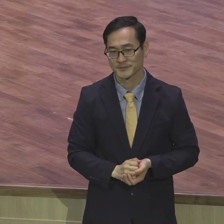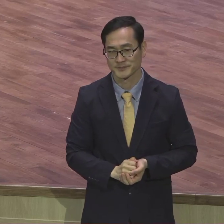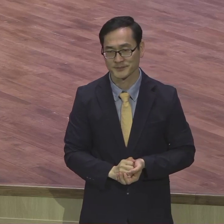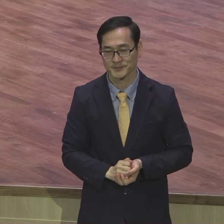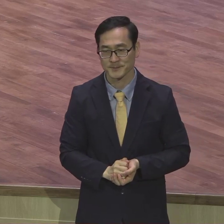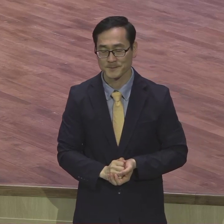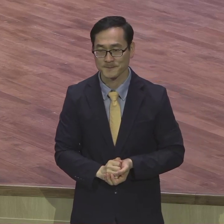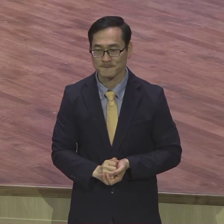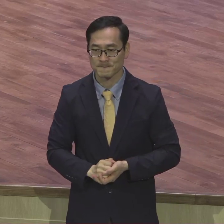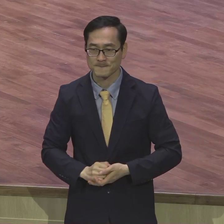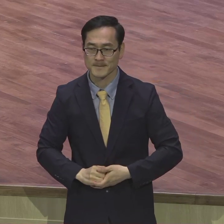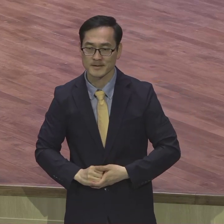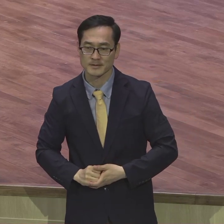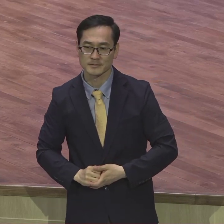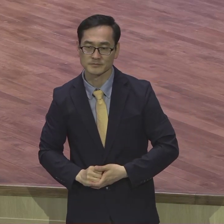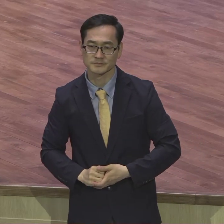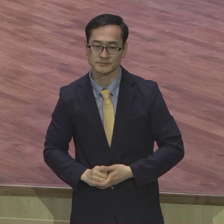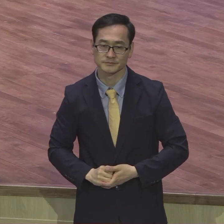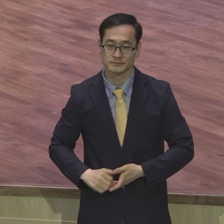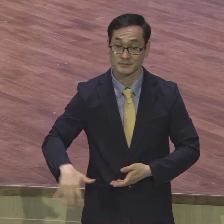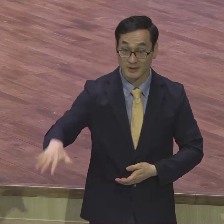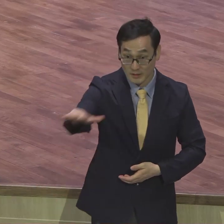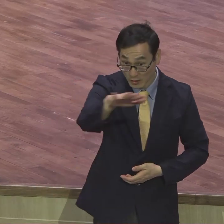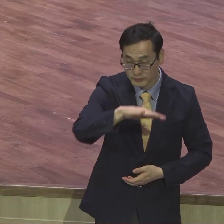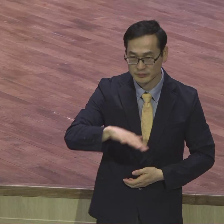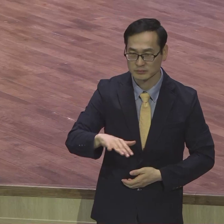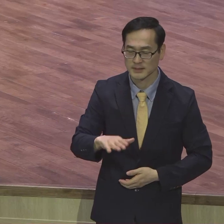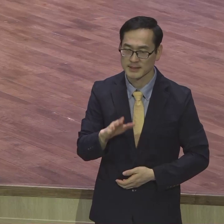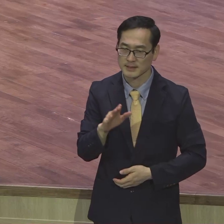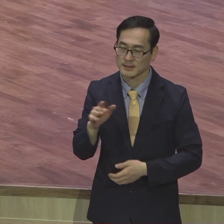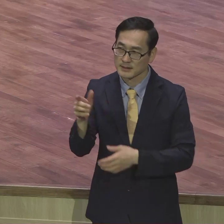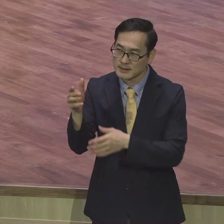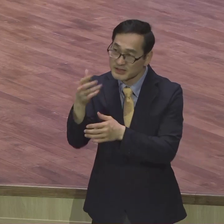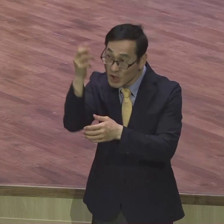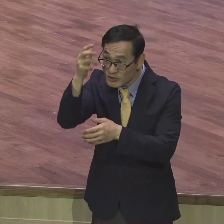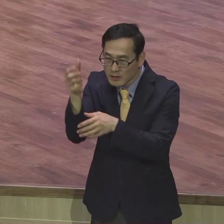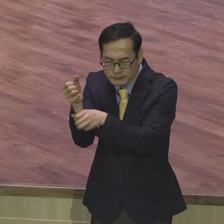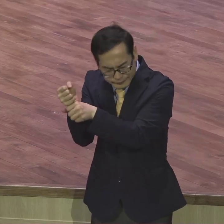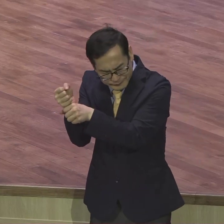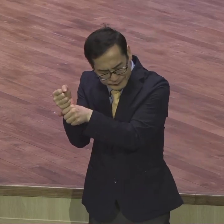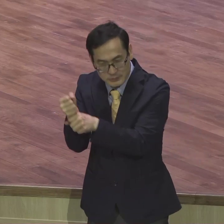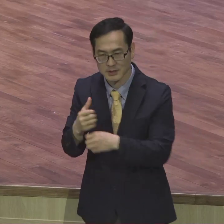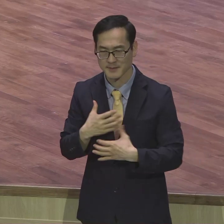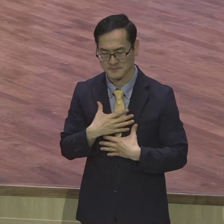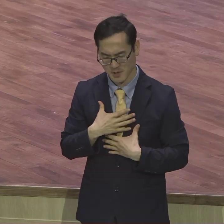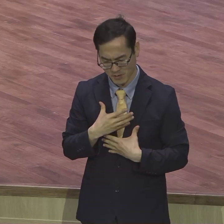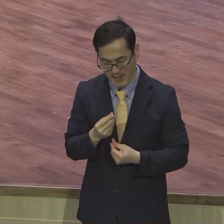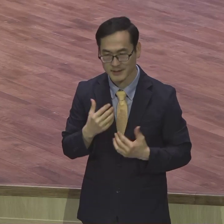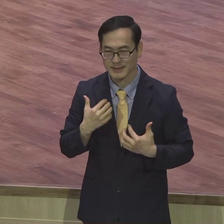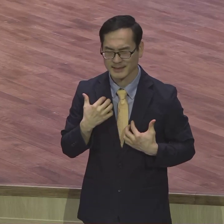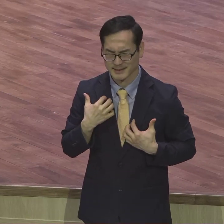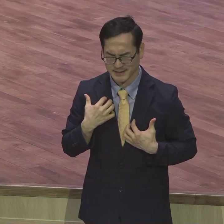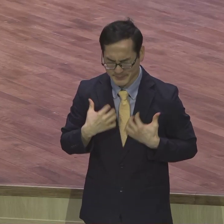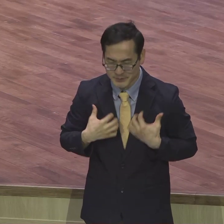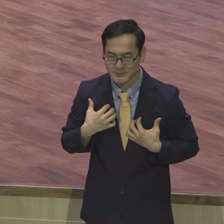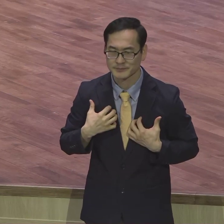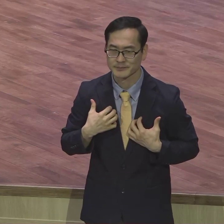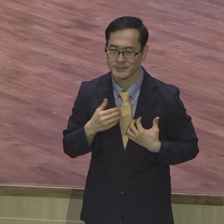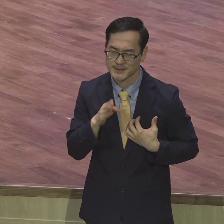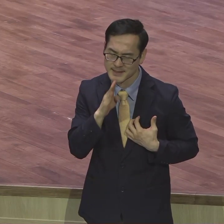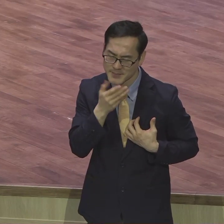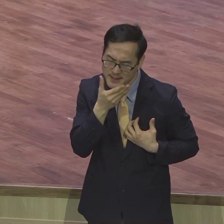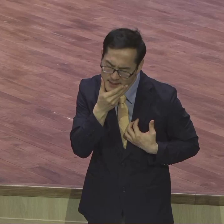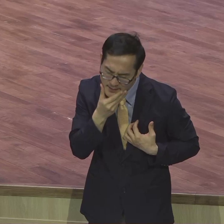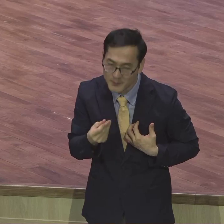성교 여러분 어떤 상황 속에서도 참 평안 참 기쁨 참 감사 참 행복이 넘치시길